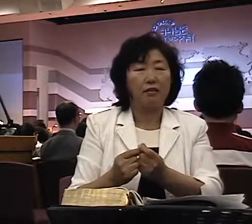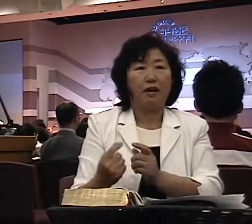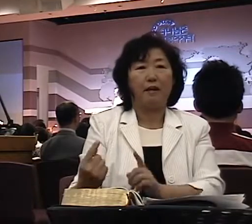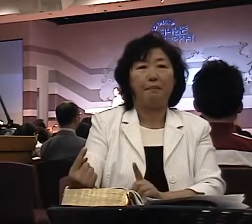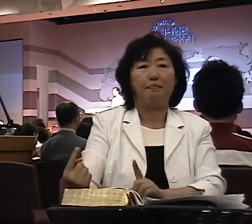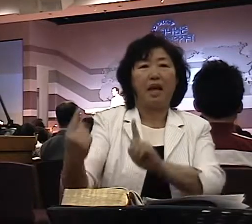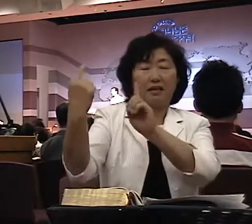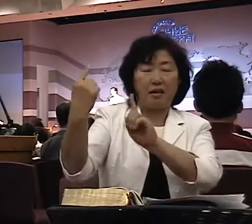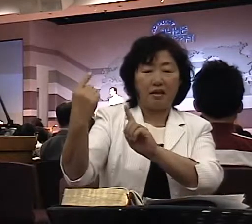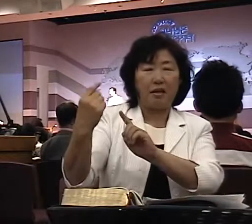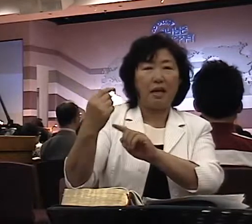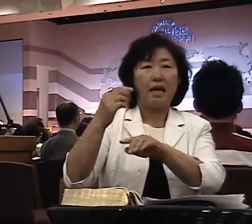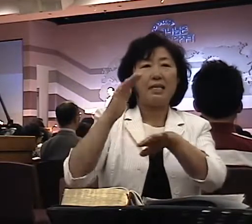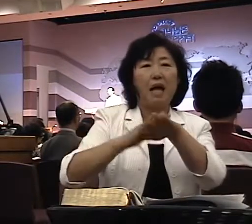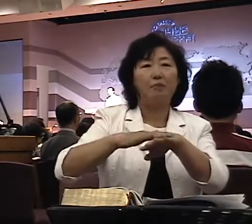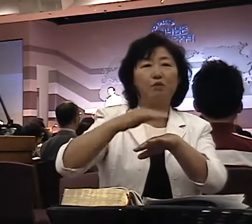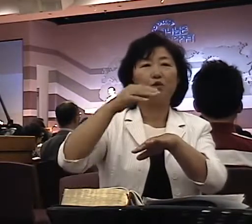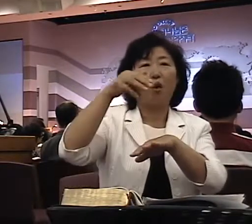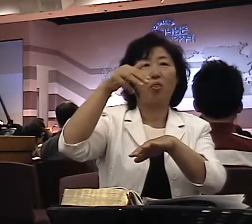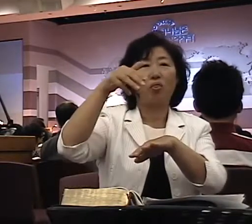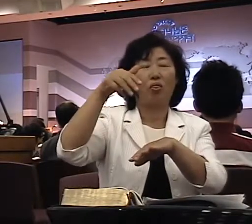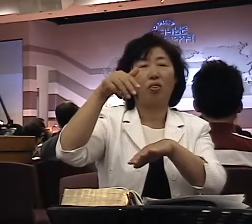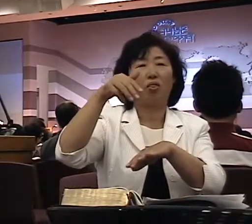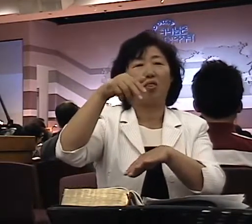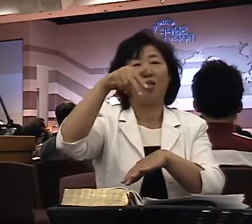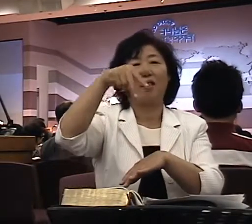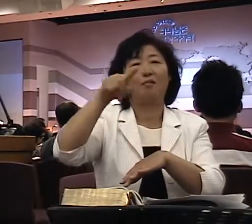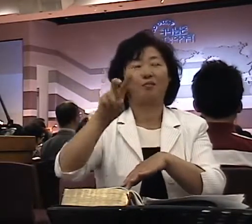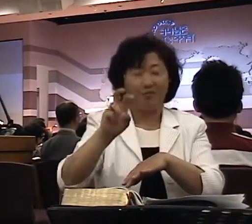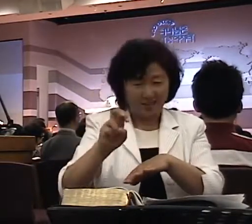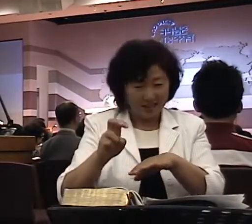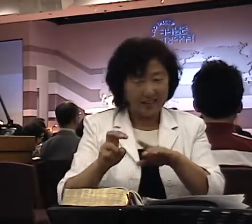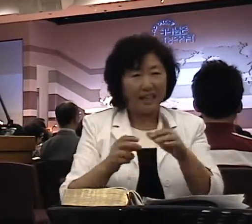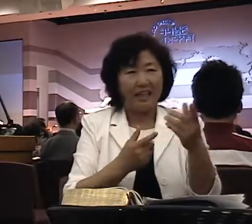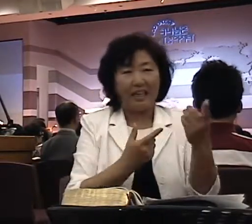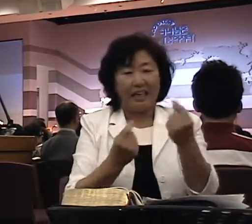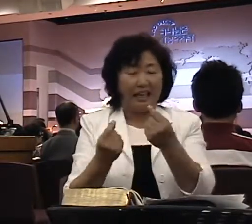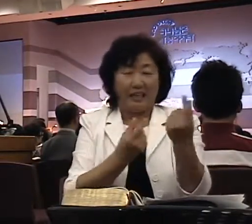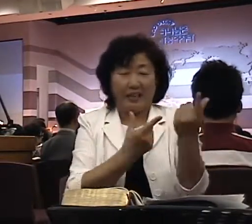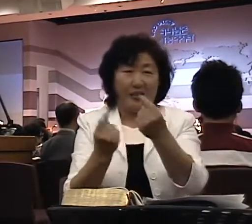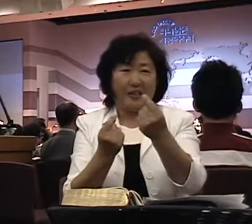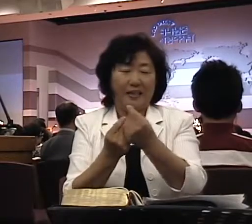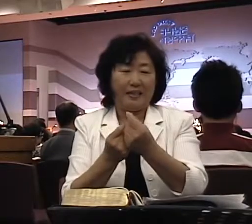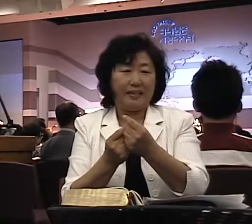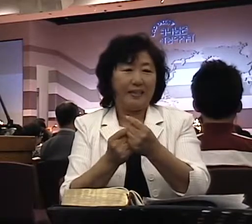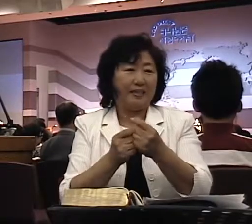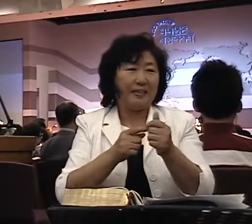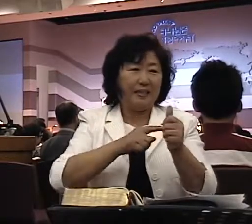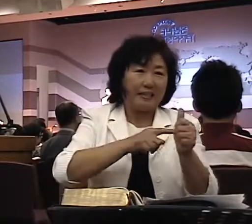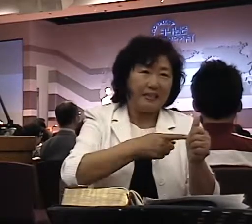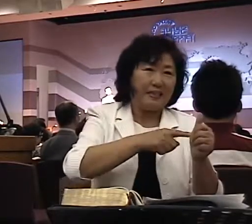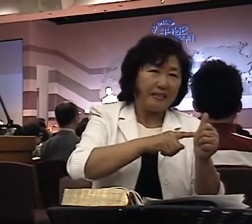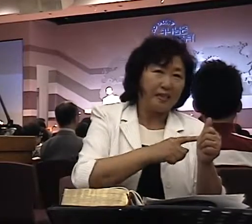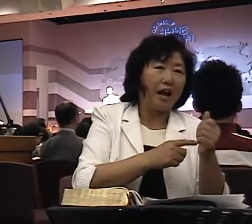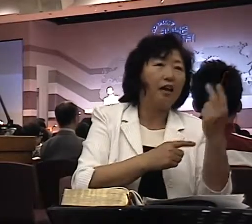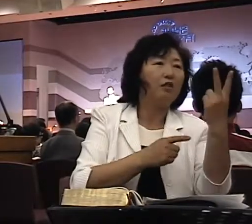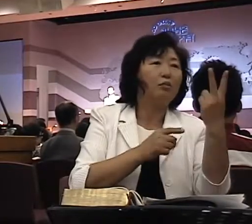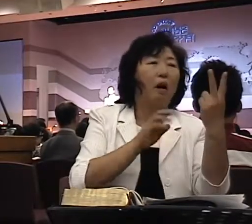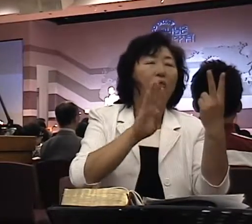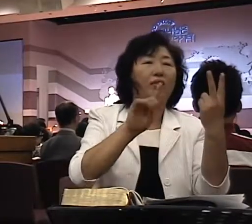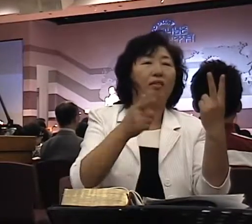삼손의 경우를 보면 나시린이었지만 그는 똑같은 그 계속되는 재촉에 두 번 넘어지는 모습을